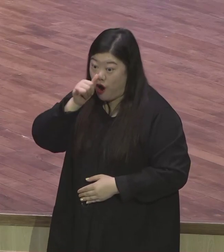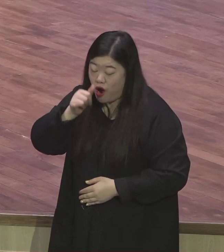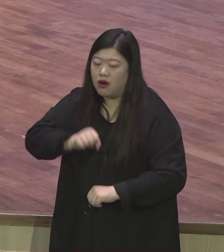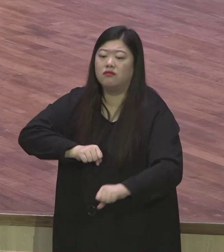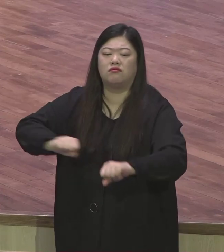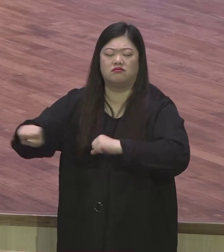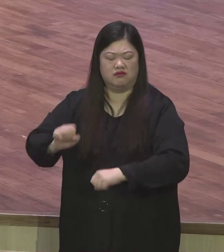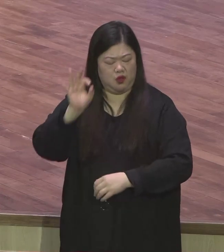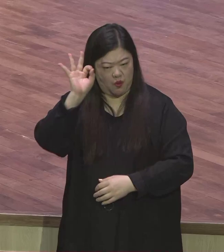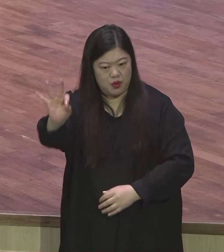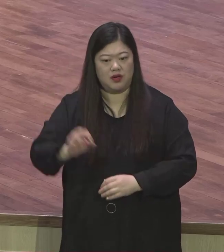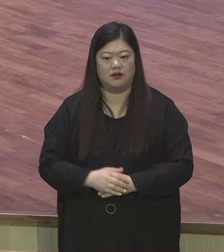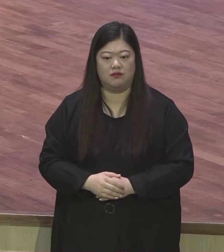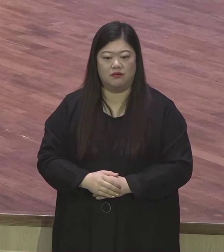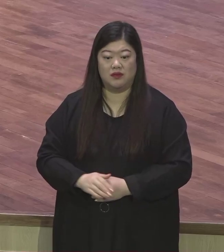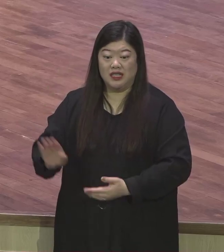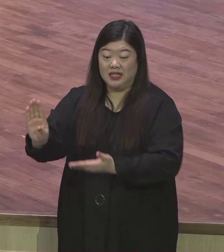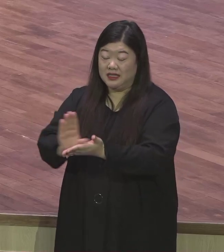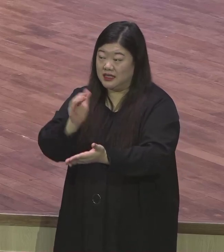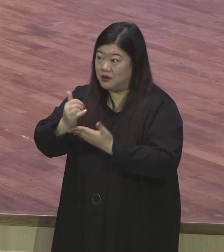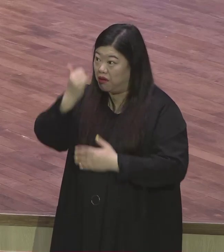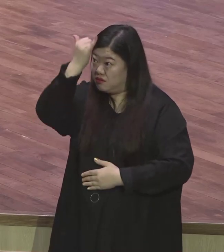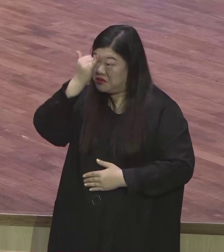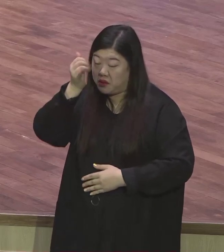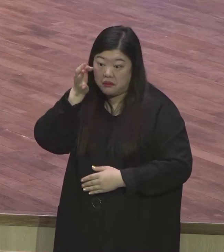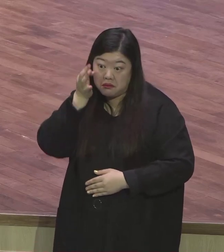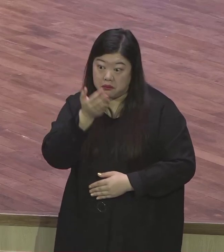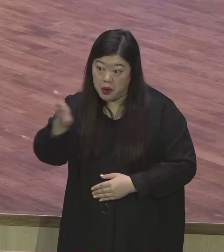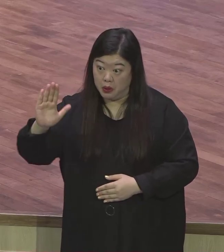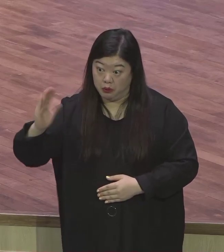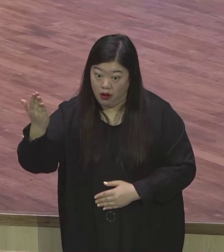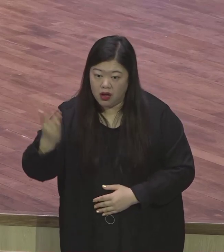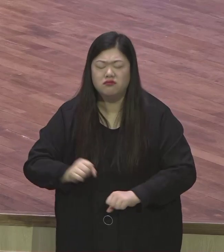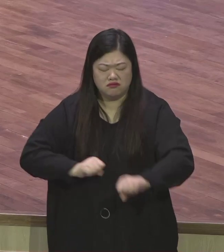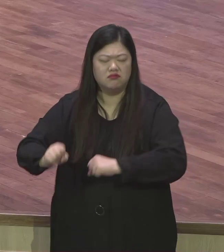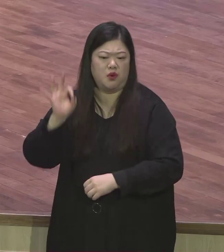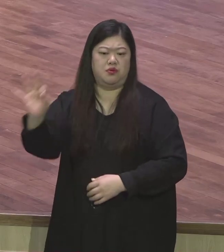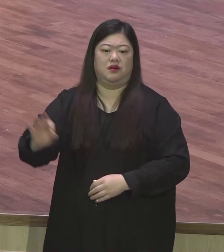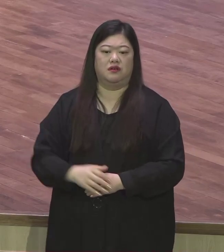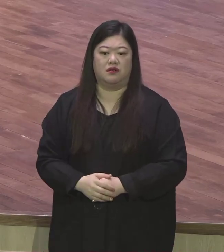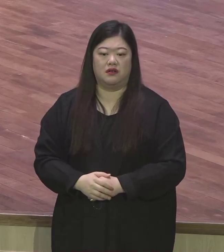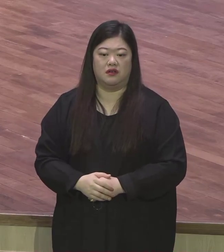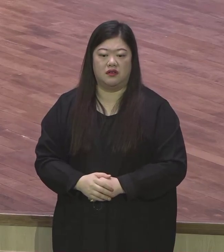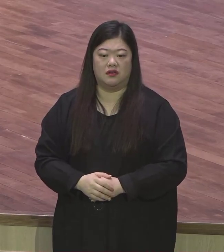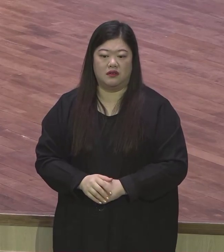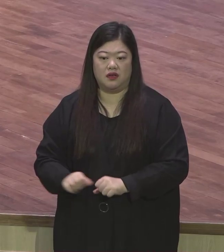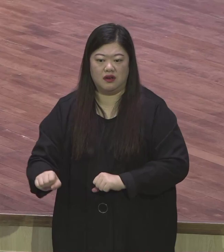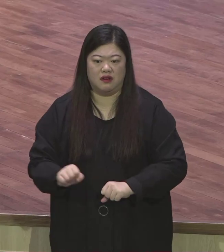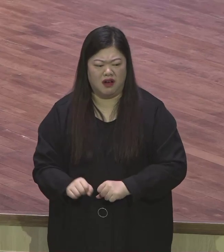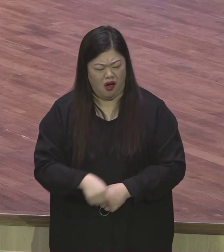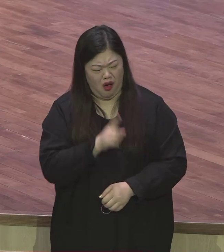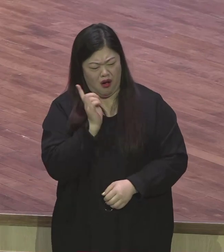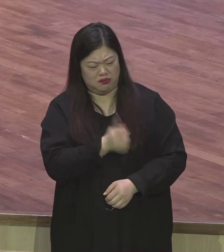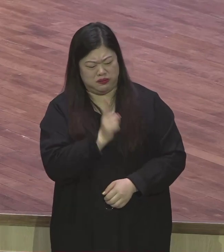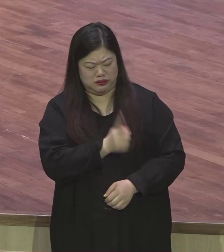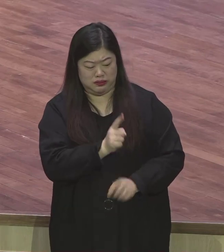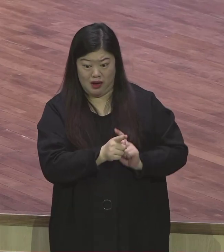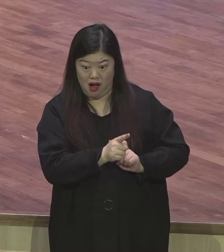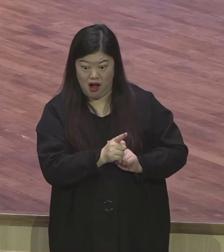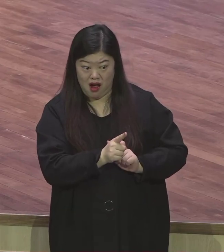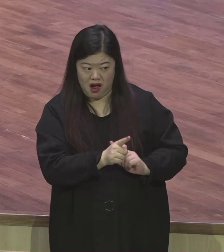그리스도인으로서 덕을 세우는 일만 하십시오. 그러나 그렇지 않으면 하지 마십시오. 그리고 여러분의 모든